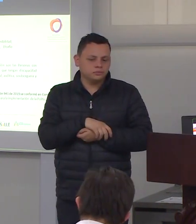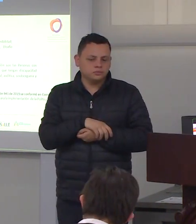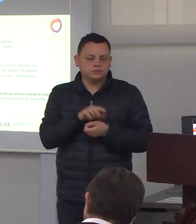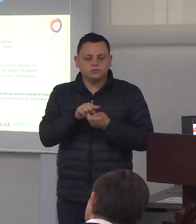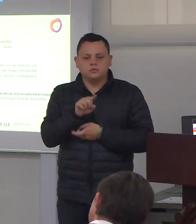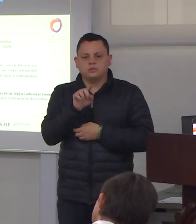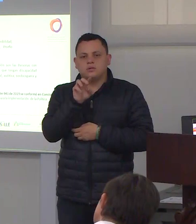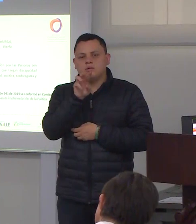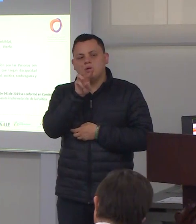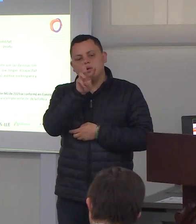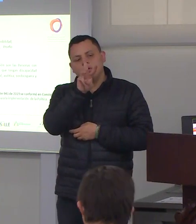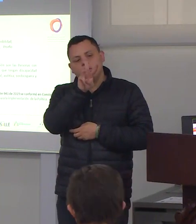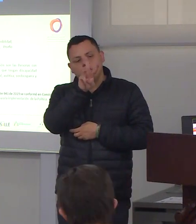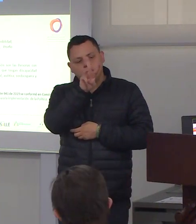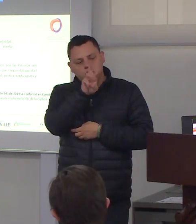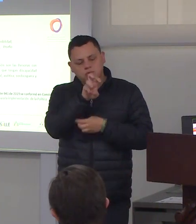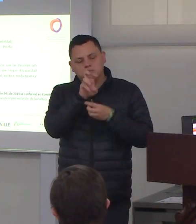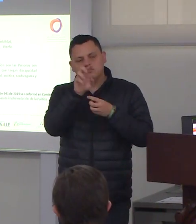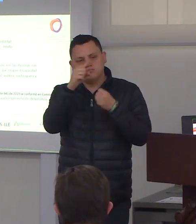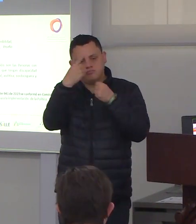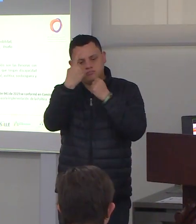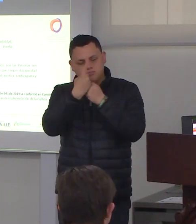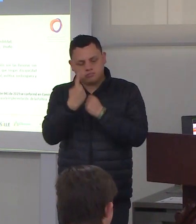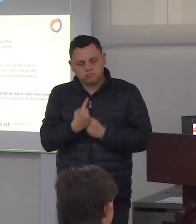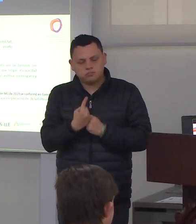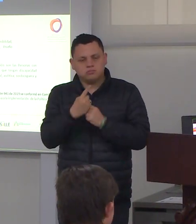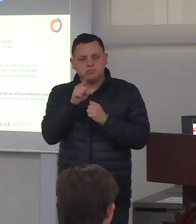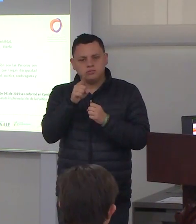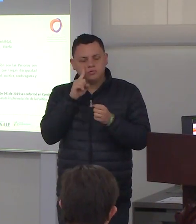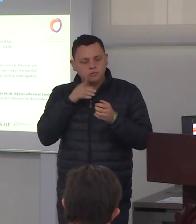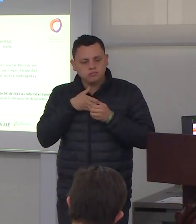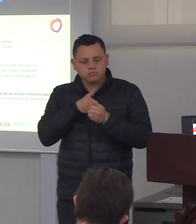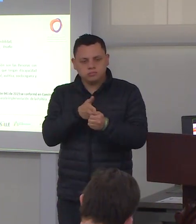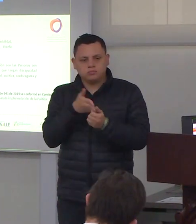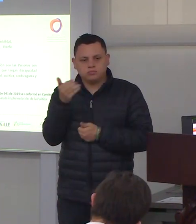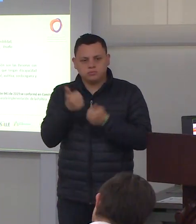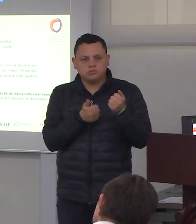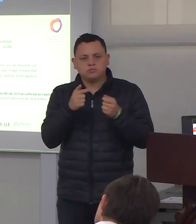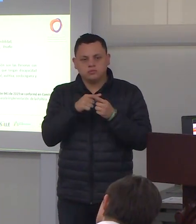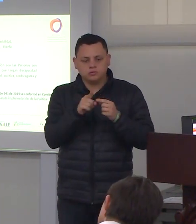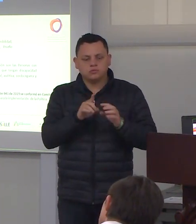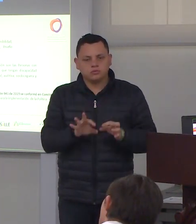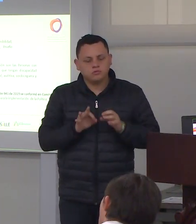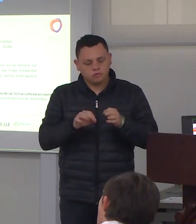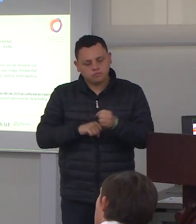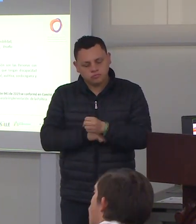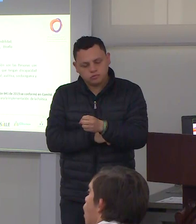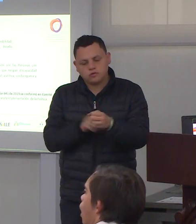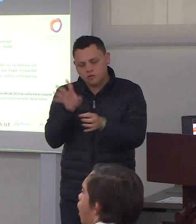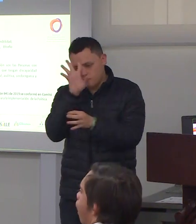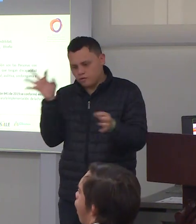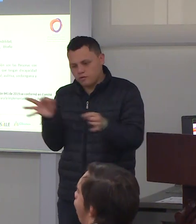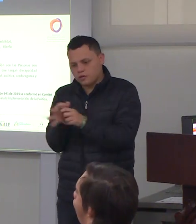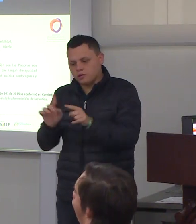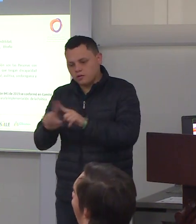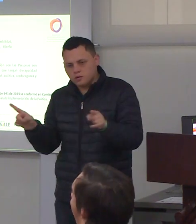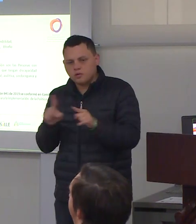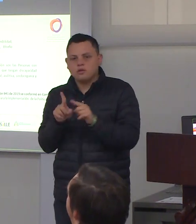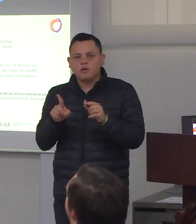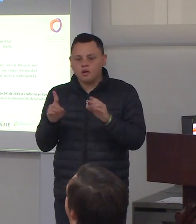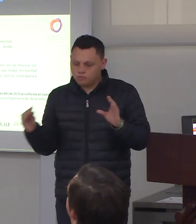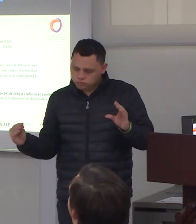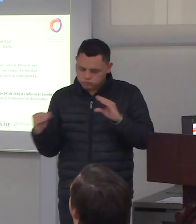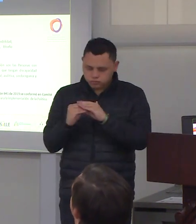ocho principios orientadores, sostenibilidad, calidad, enfoque diferencial, ajustes